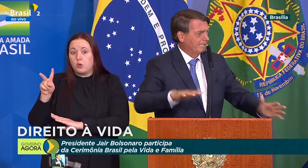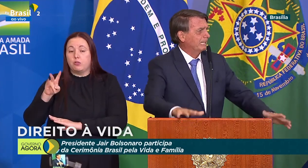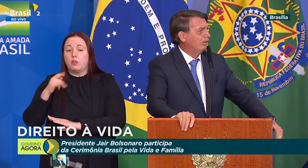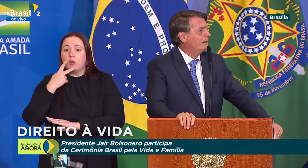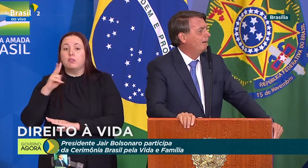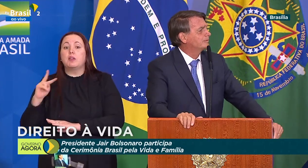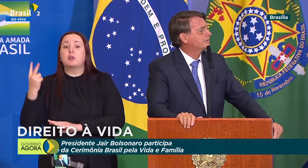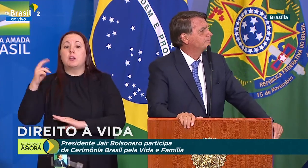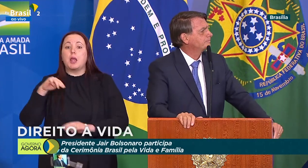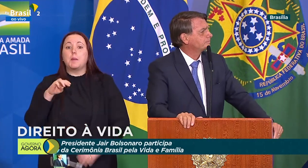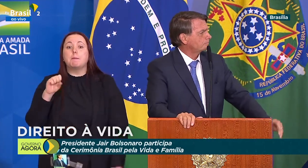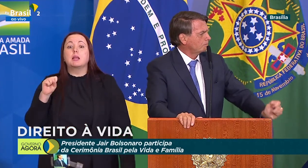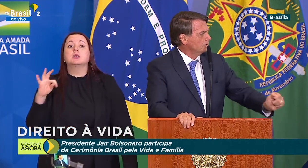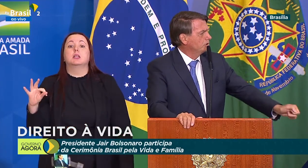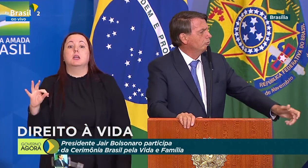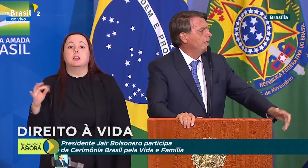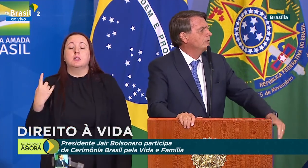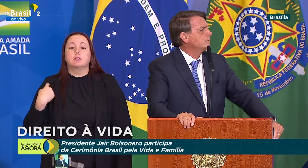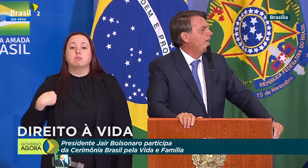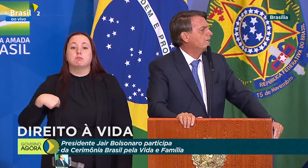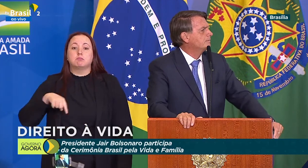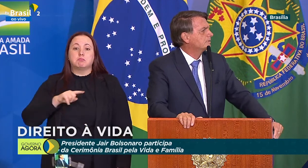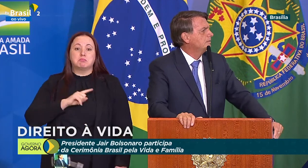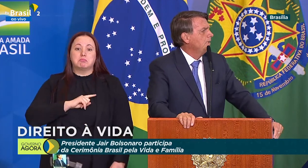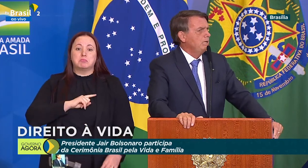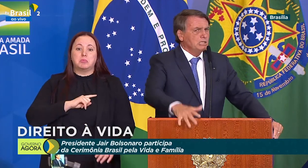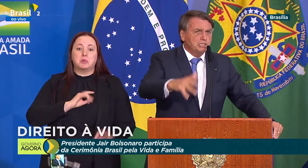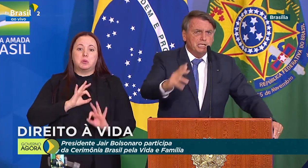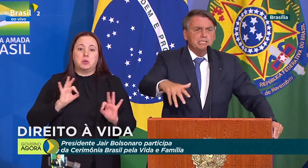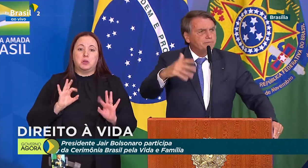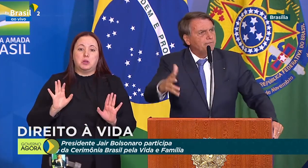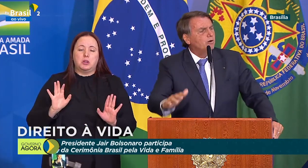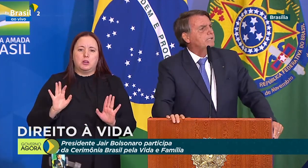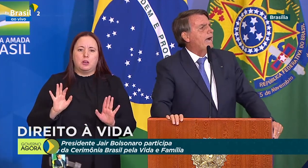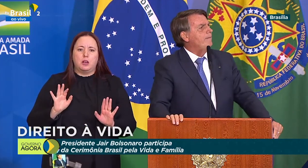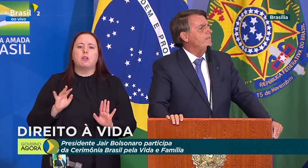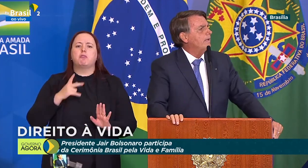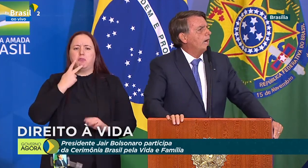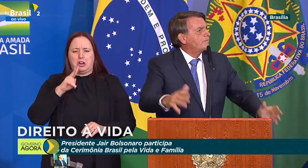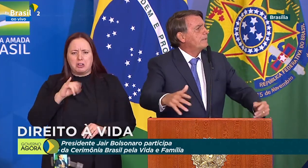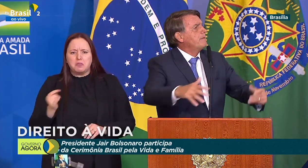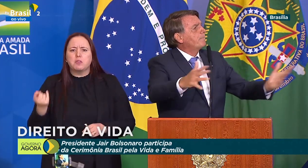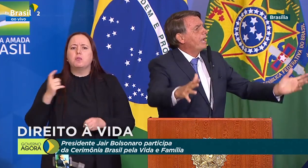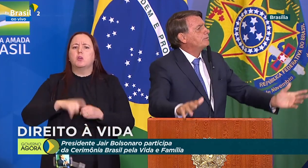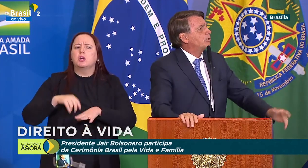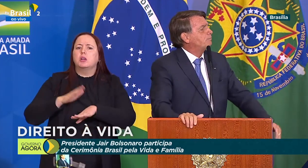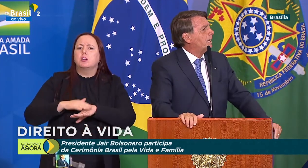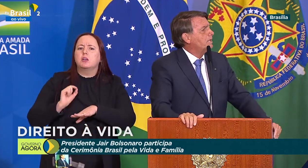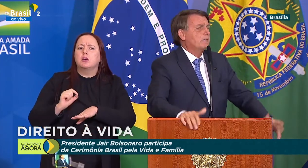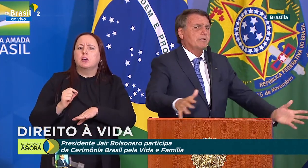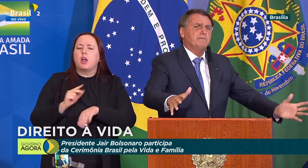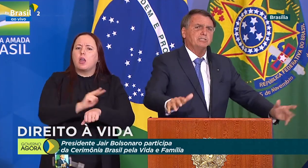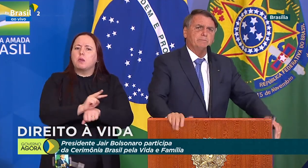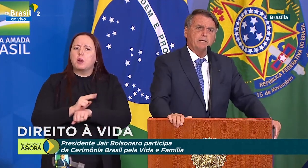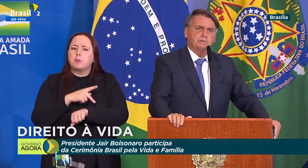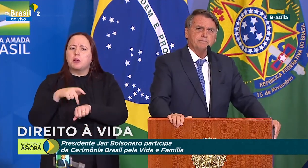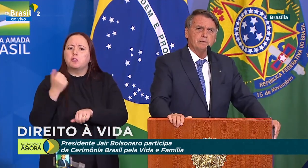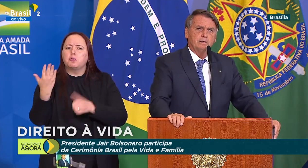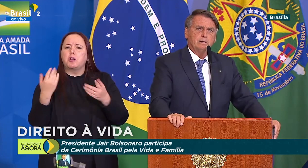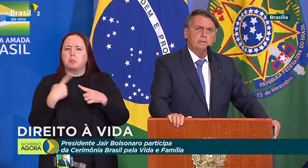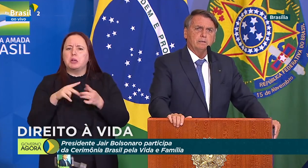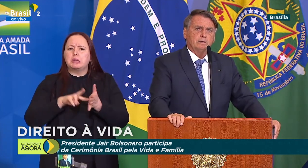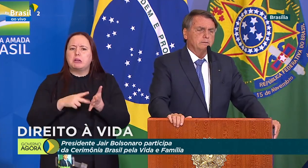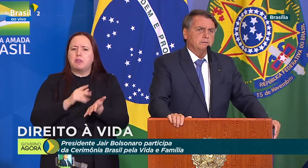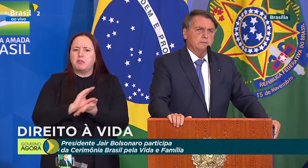MST que vossa acalmamos titulando os mesmos diz que vai voltar a fazer empréstimo os países que têm